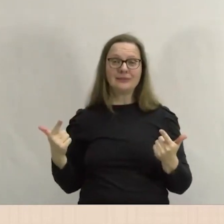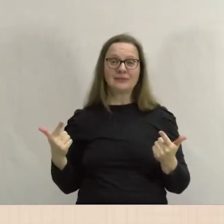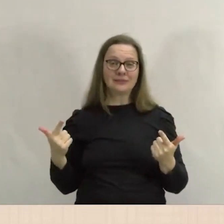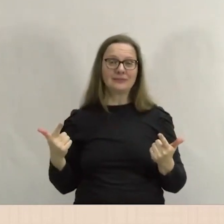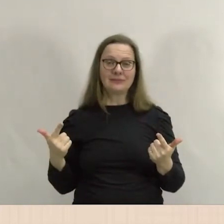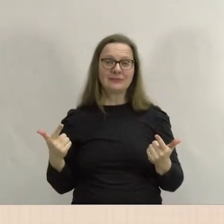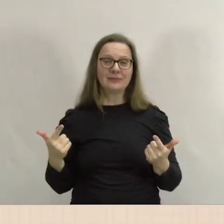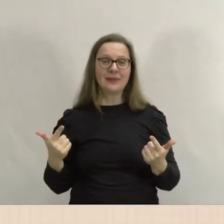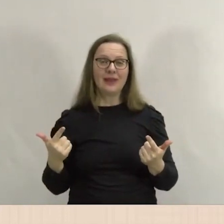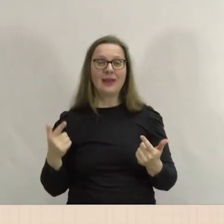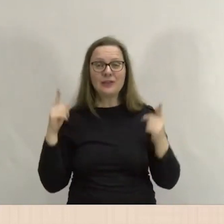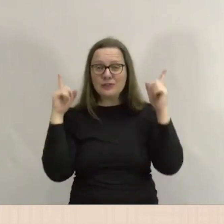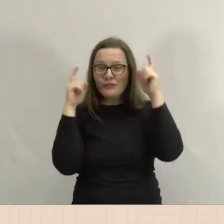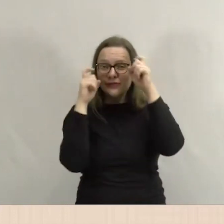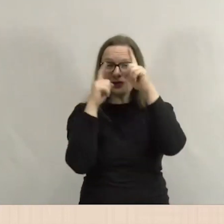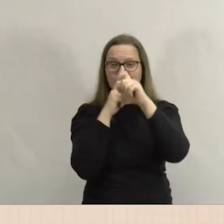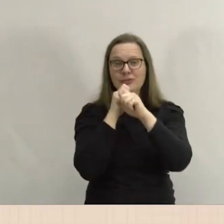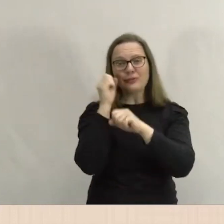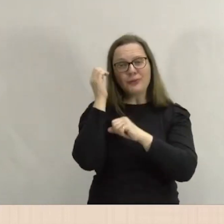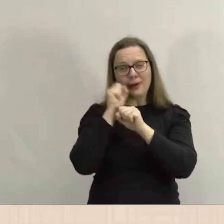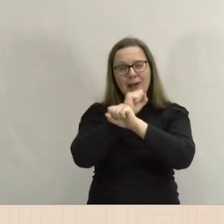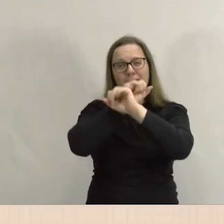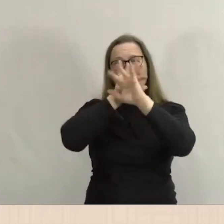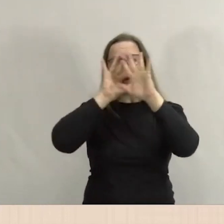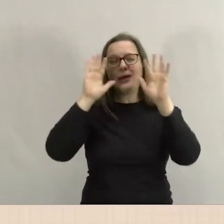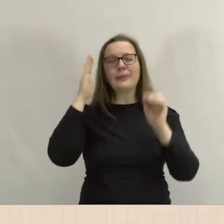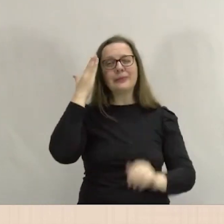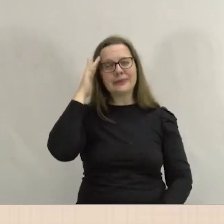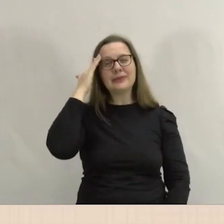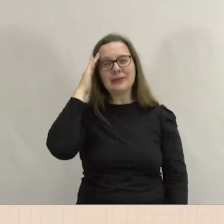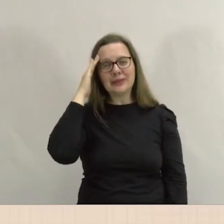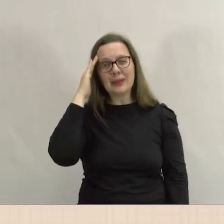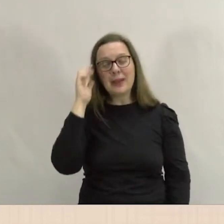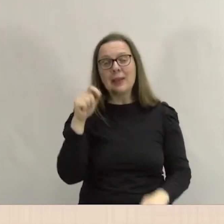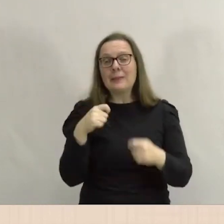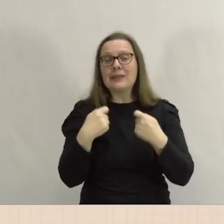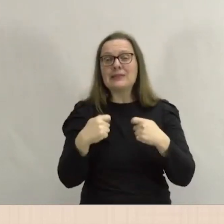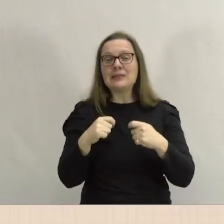viva, aí essa palavra sai com poder quando você crê.